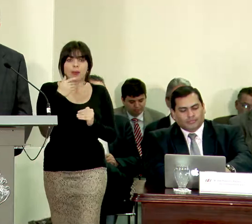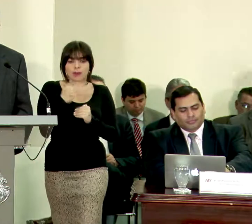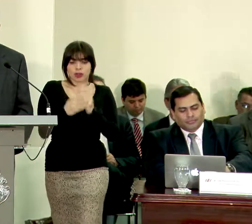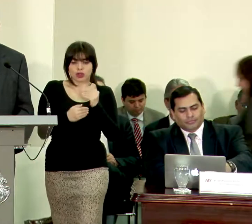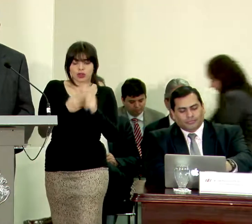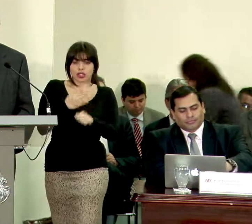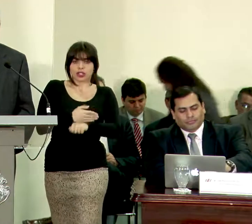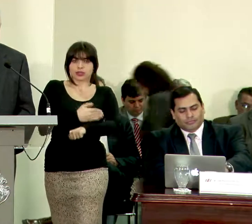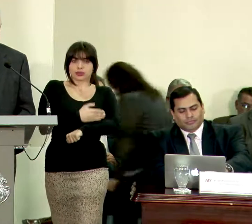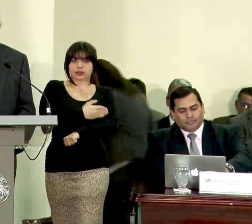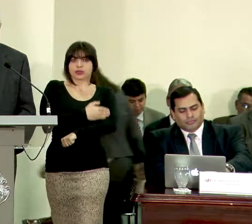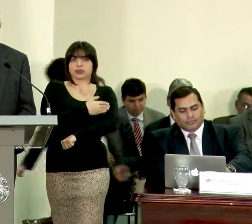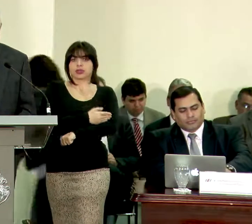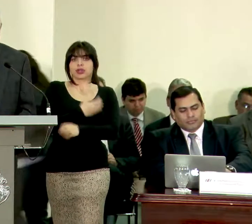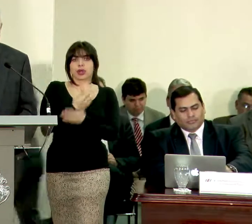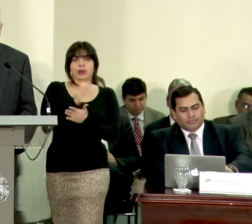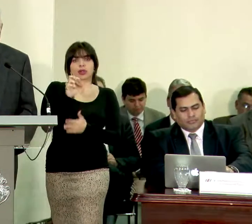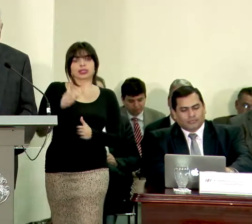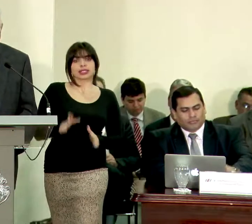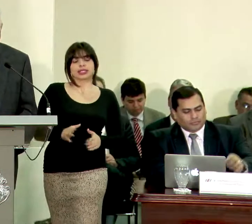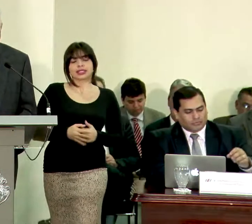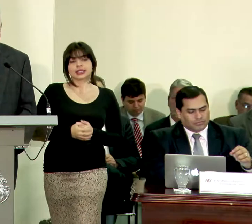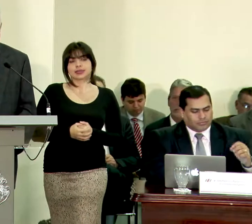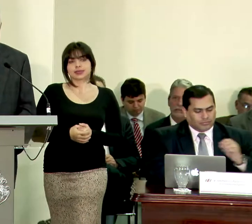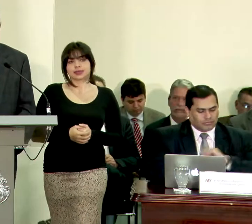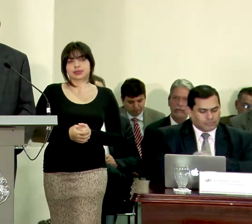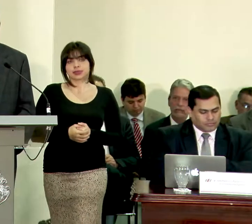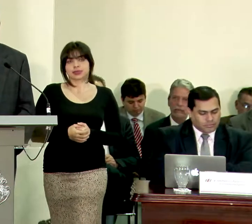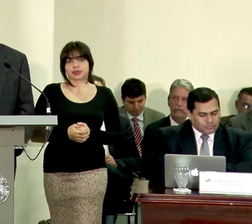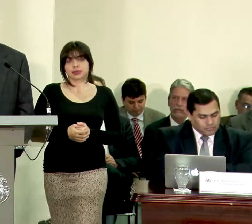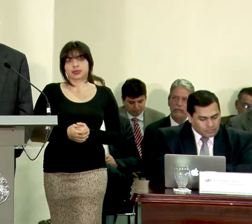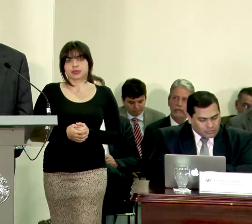de recuperación en la economía costarricense.